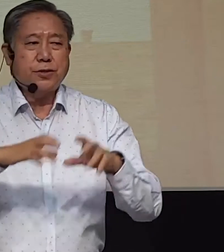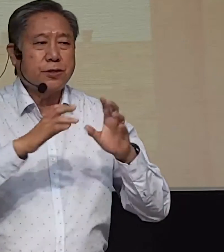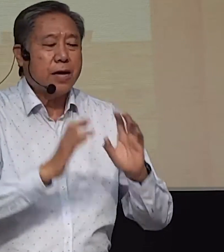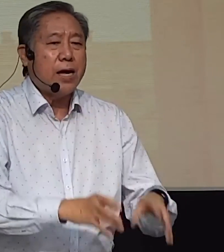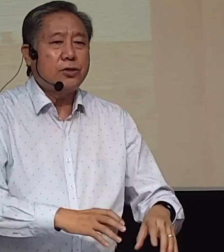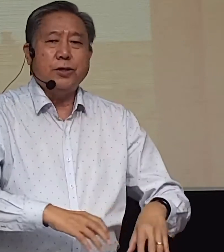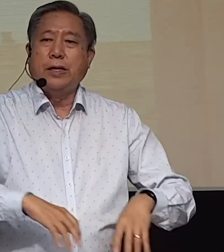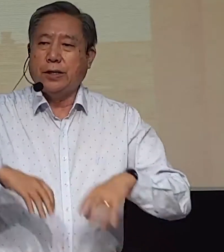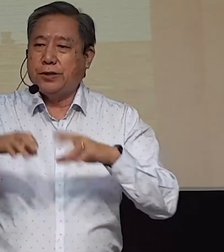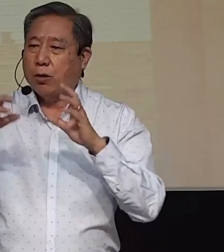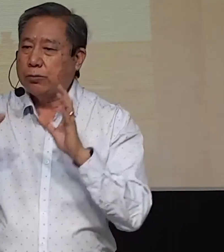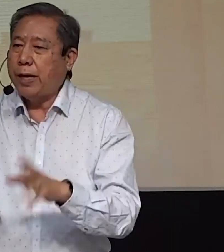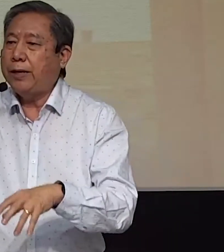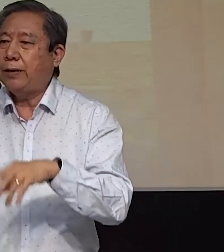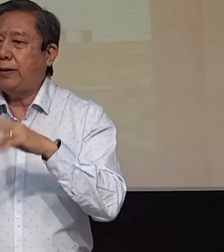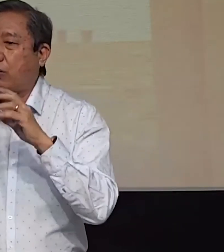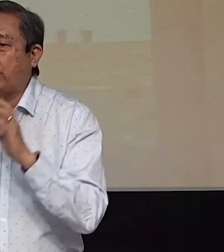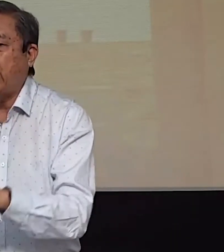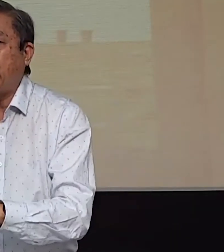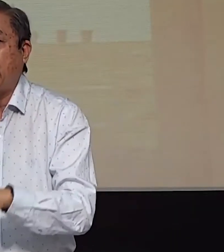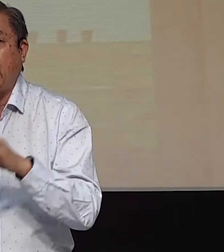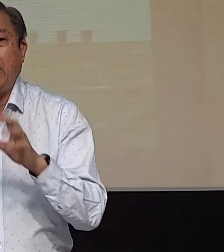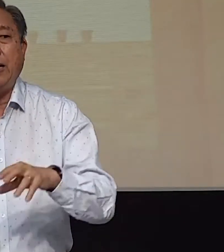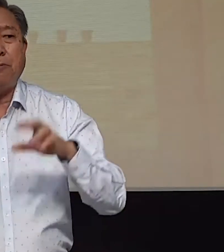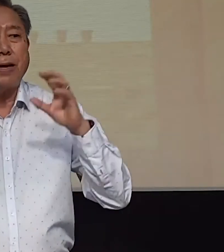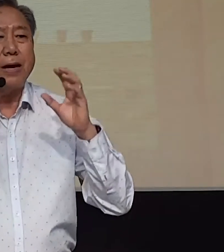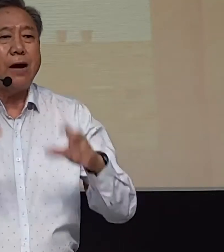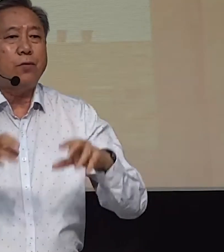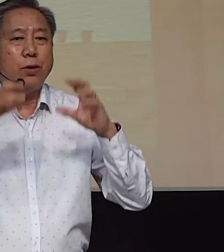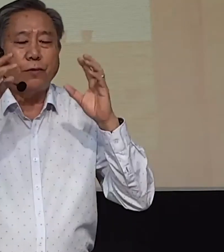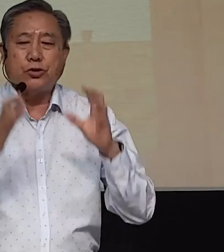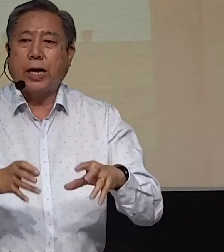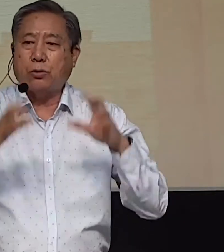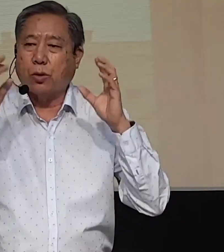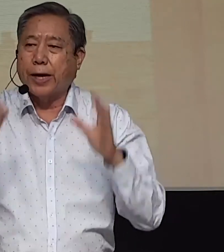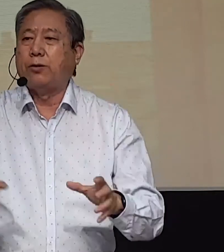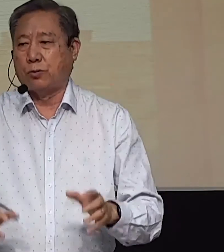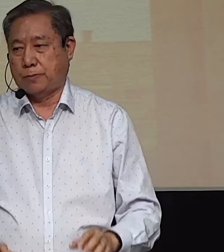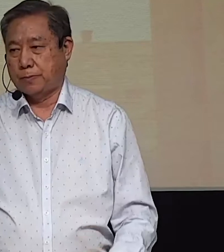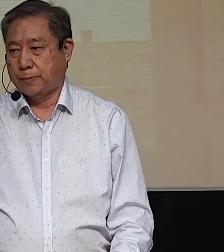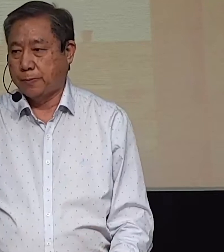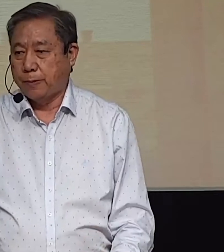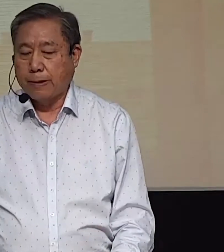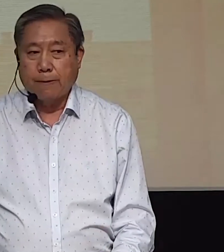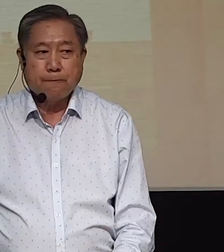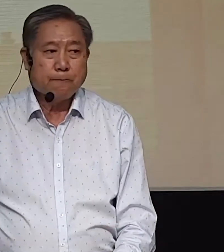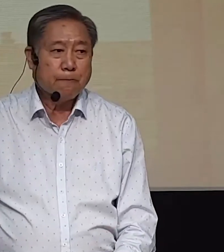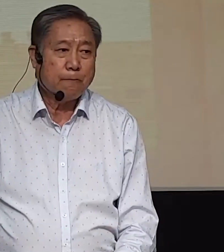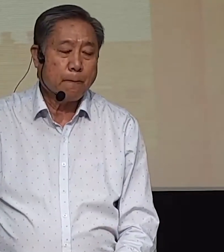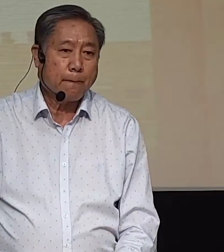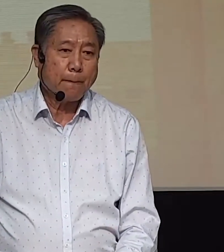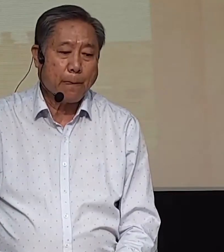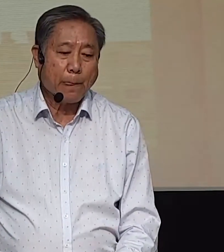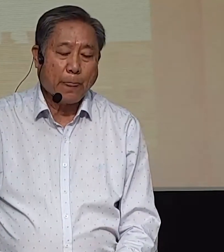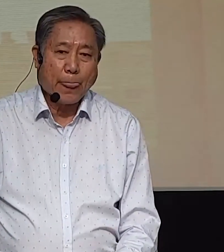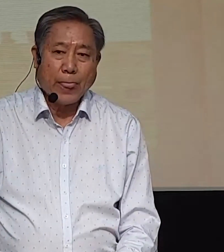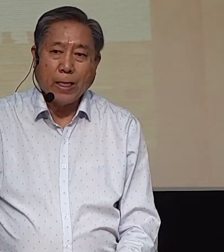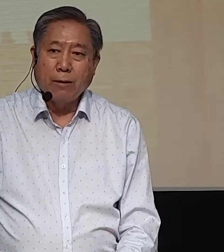cidade em cidade e de aldeia em aldeia, Ele pregava o evangelho do reino.